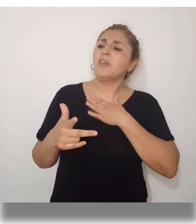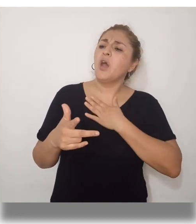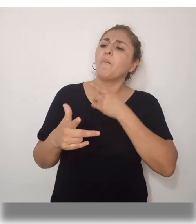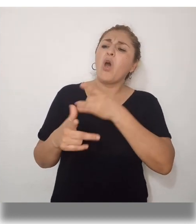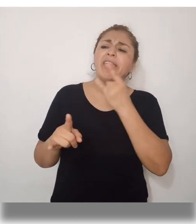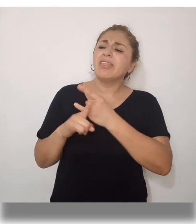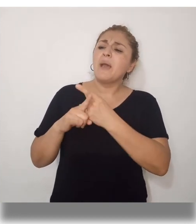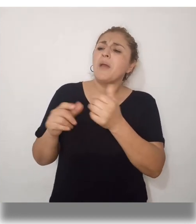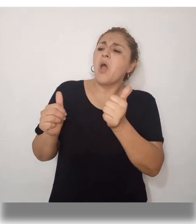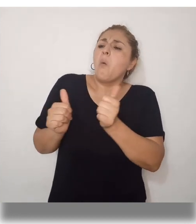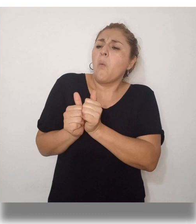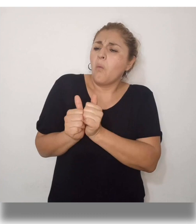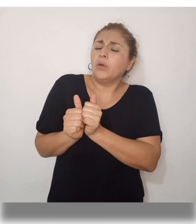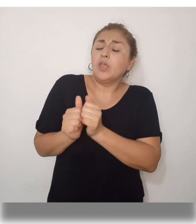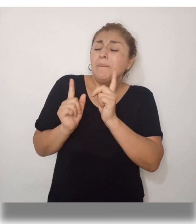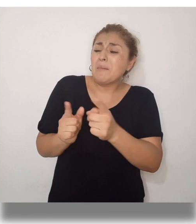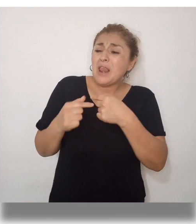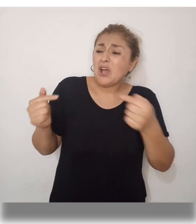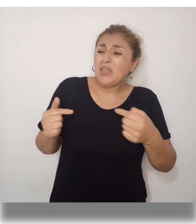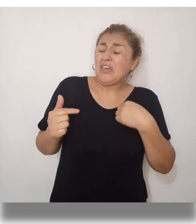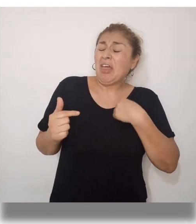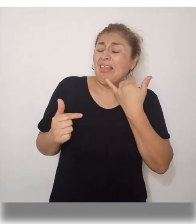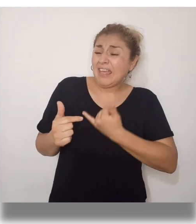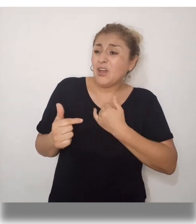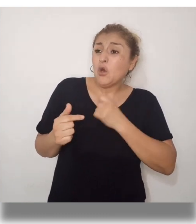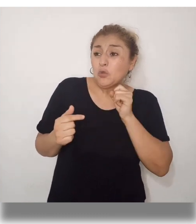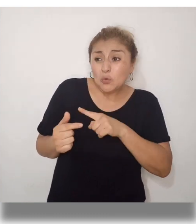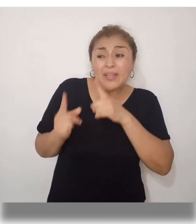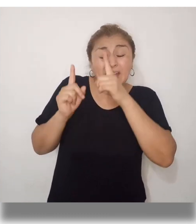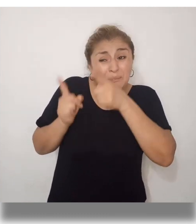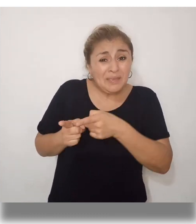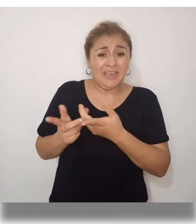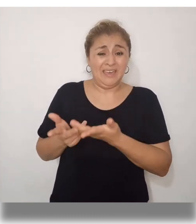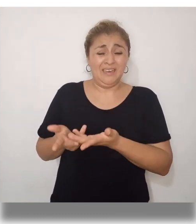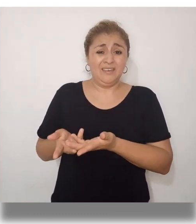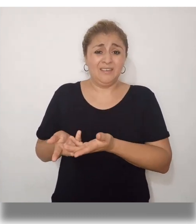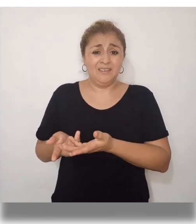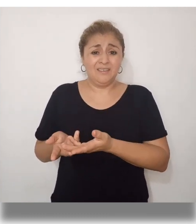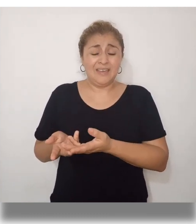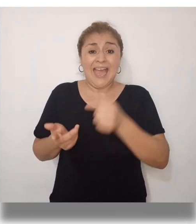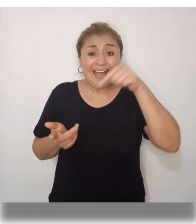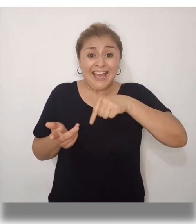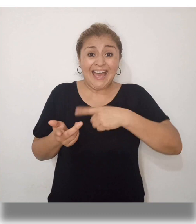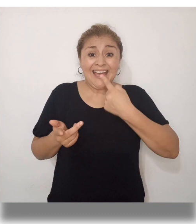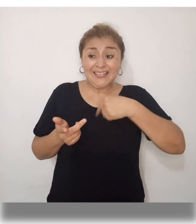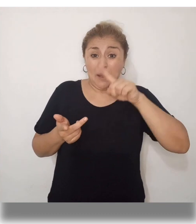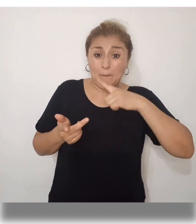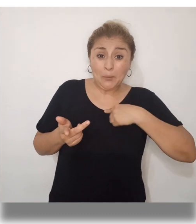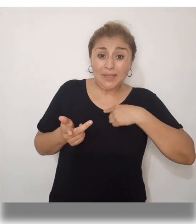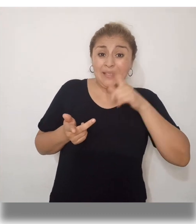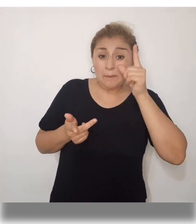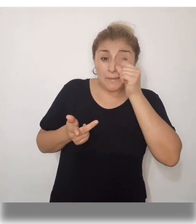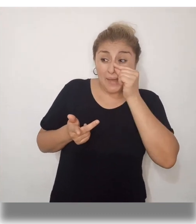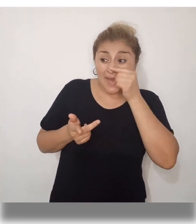y todas mis cosas son tuyas en esta respuesta del padre hay